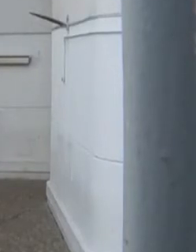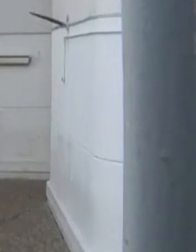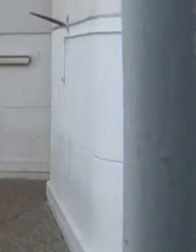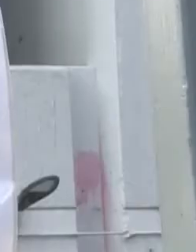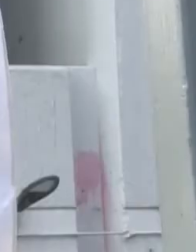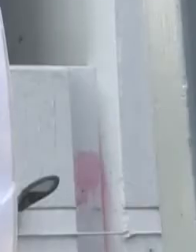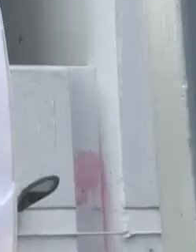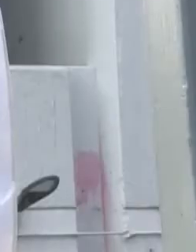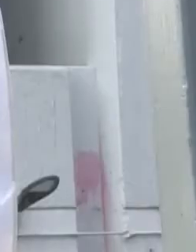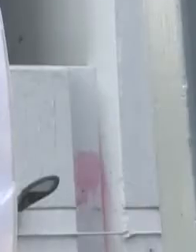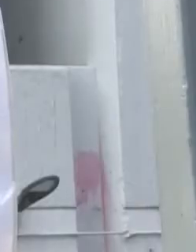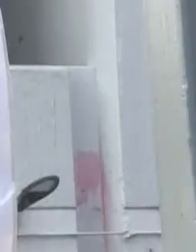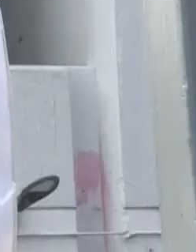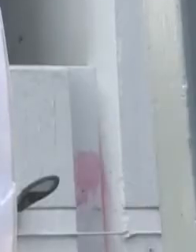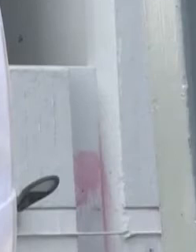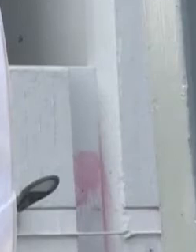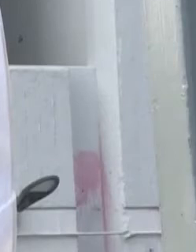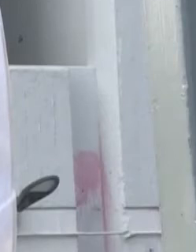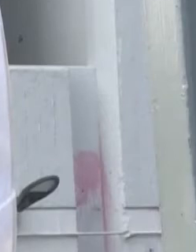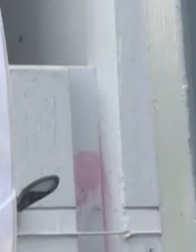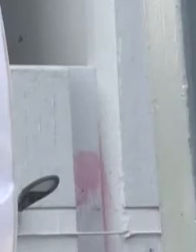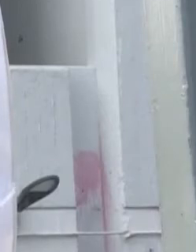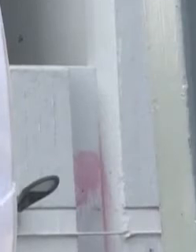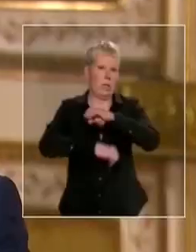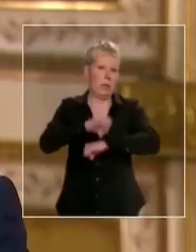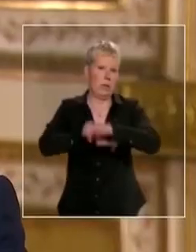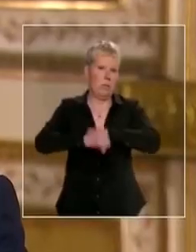2.281 επιβεβαιωμένα κρούσματα και 48 νεκρούς.